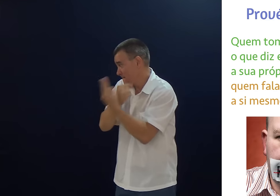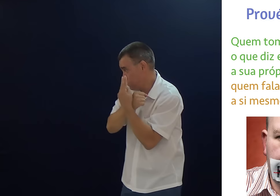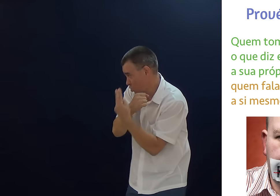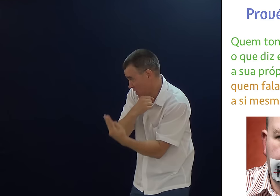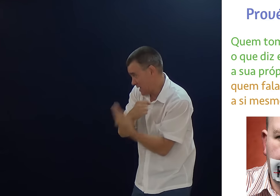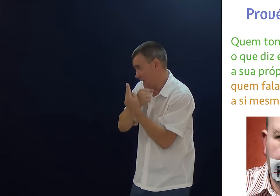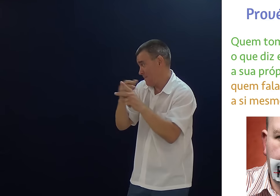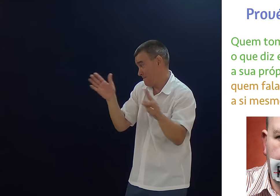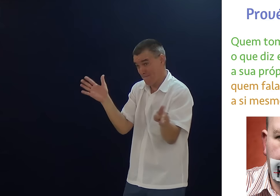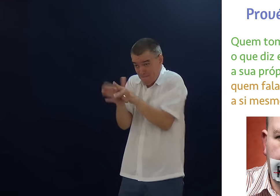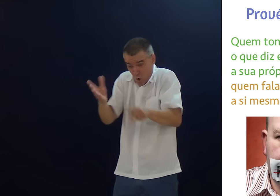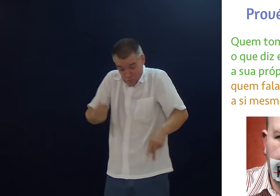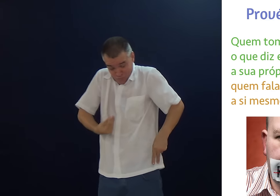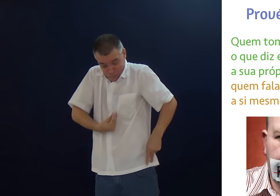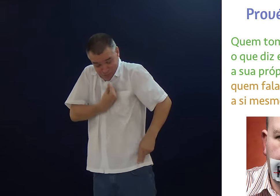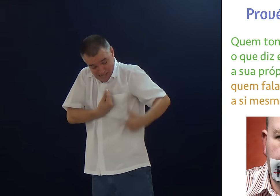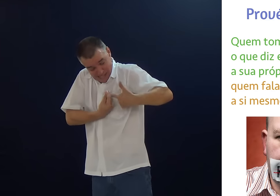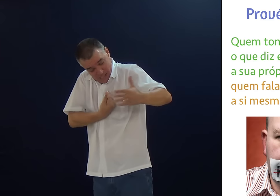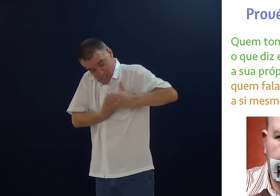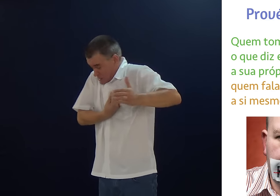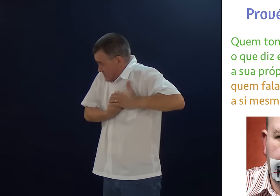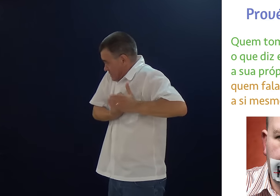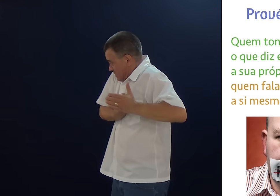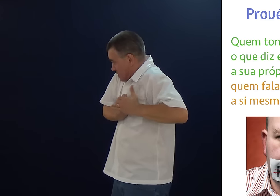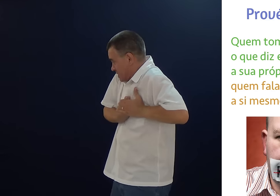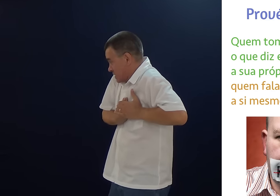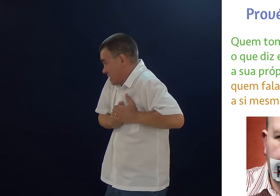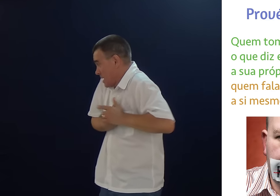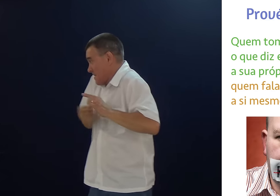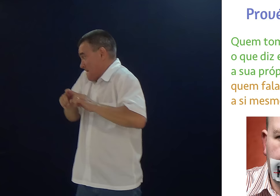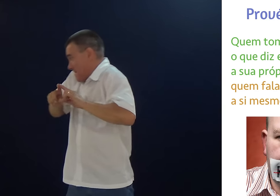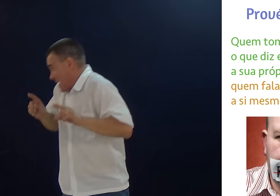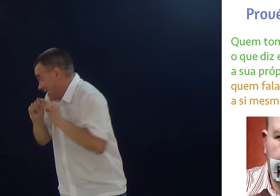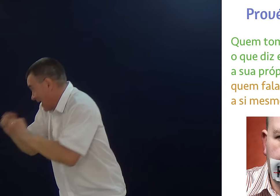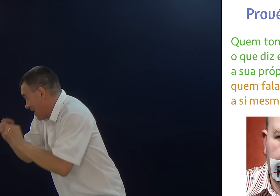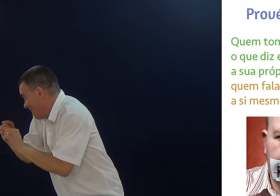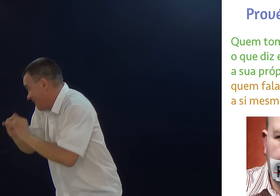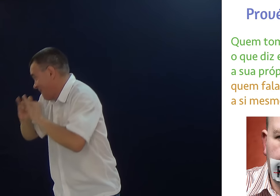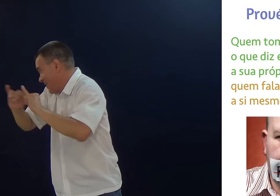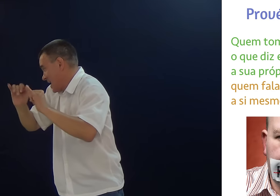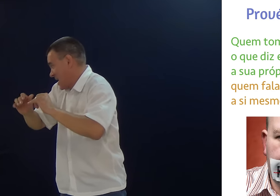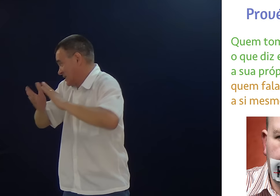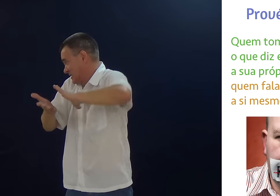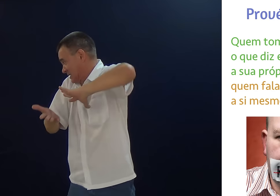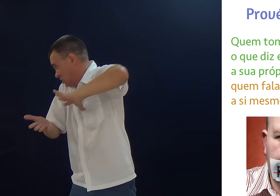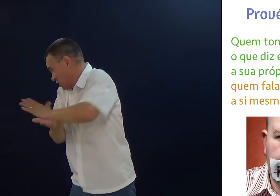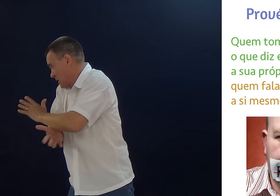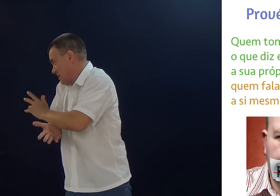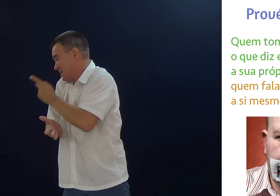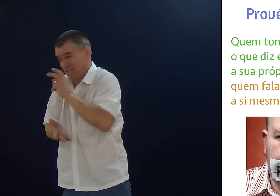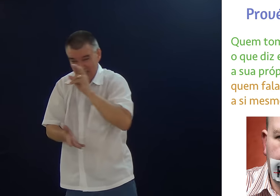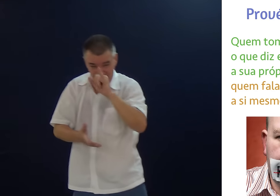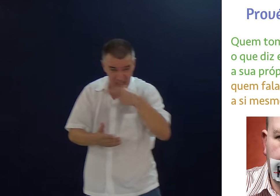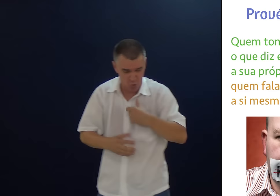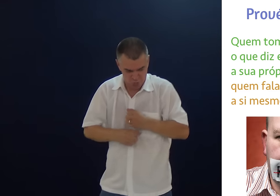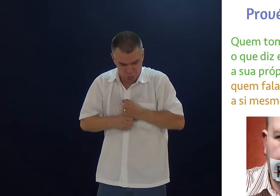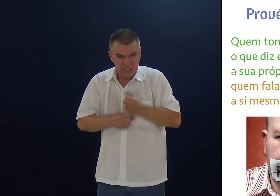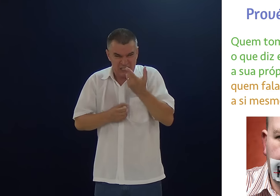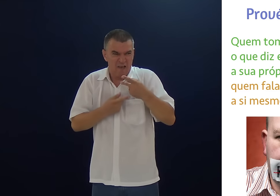mas o surdo precisa viver esse provérbio quem toma cuidado com o que diz está protegendo a sua própria alma mas